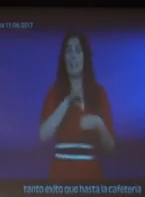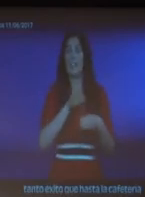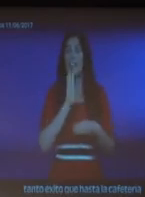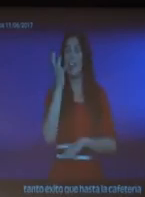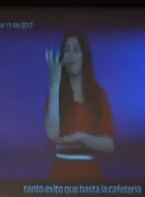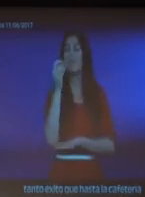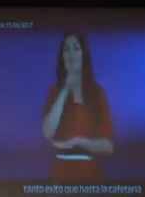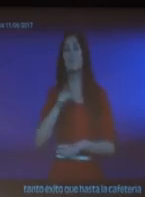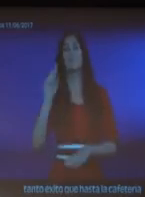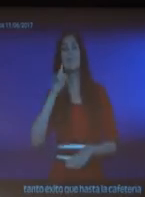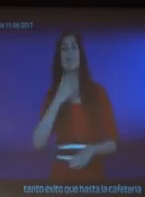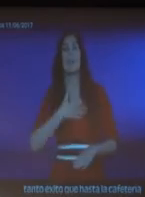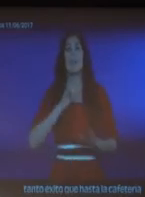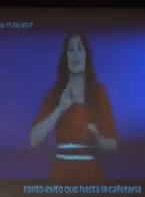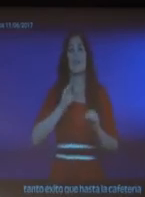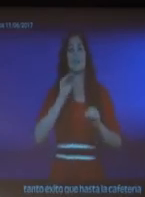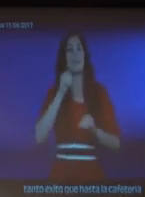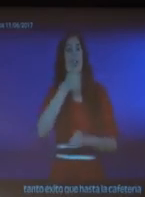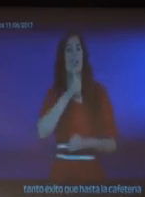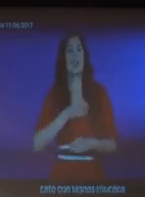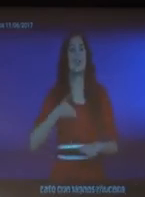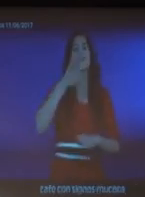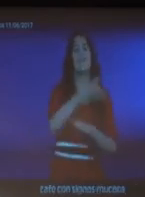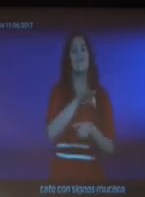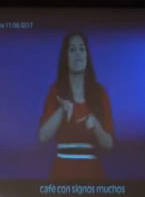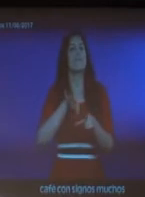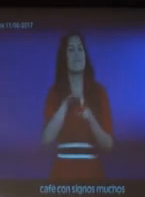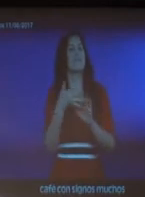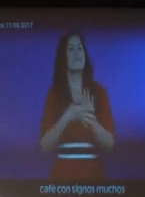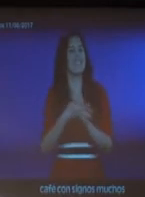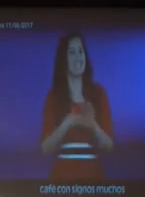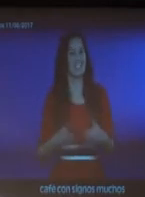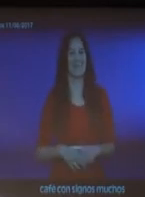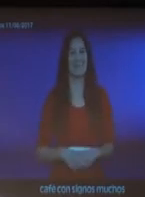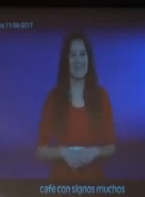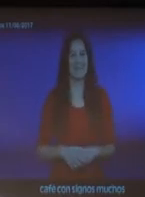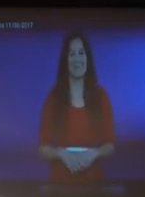que hasta la cafetería de la Almina se acercan a tomar un café con signos muchos ceutíes sordos.